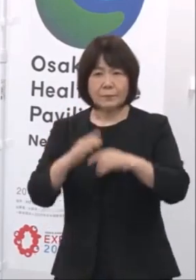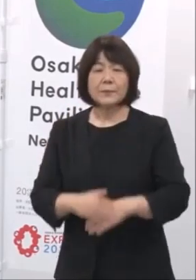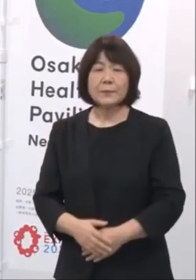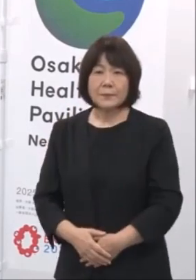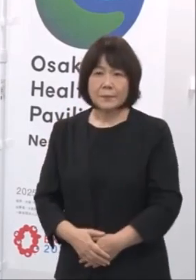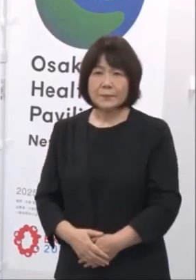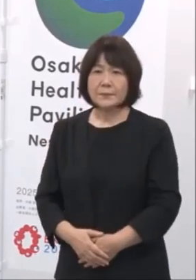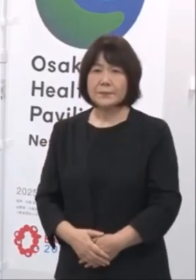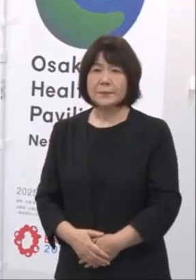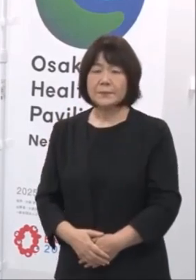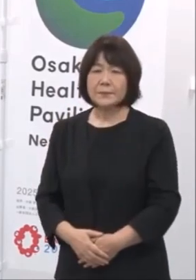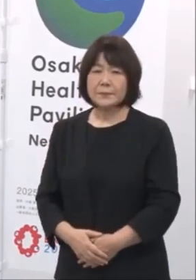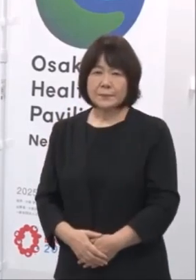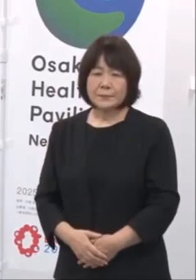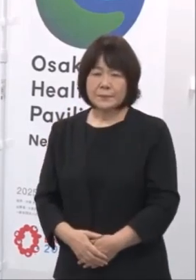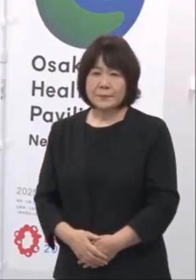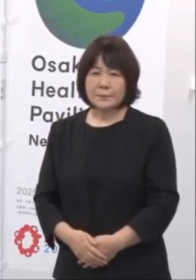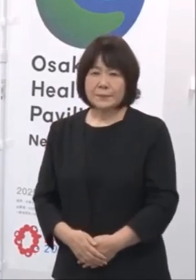これはやはり